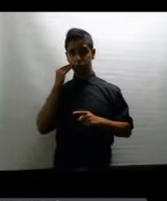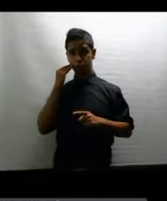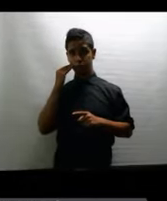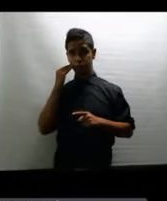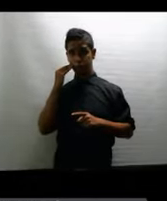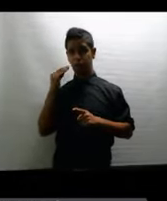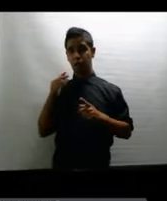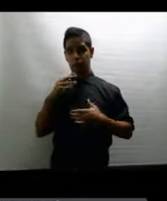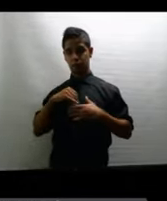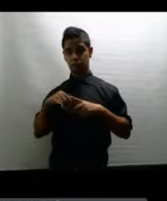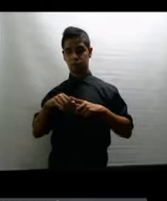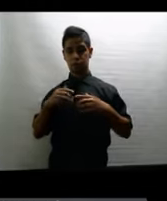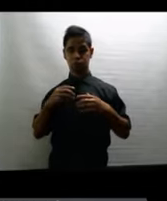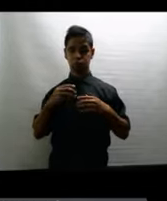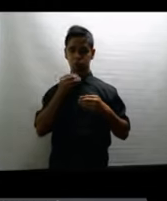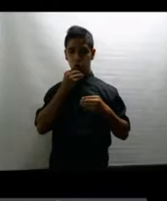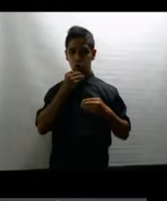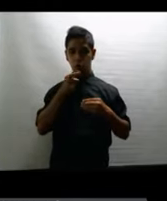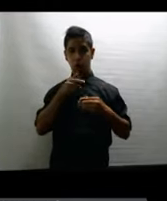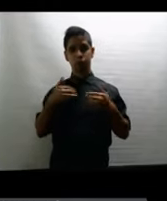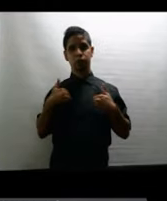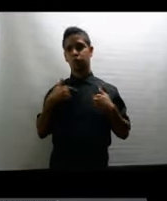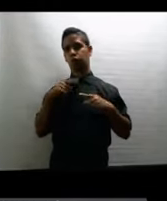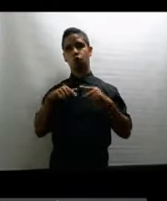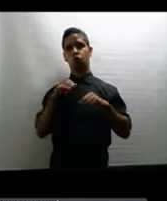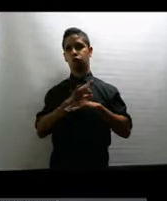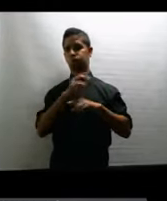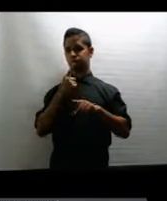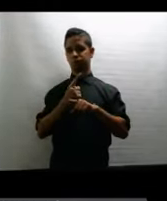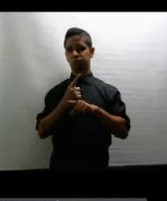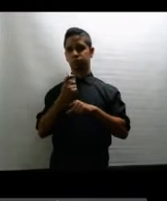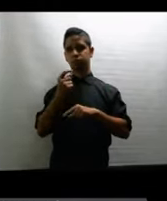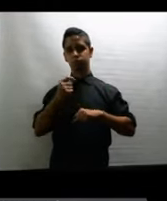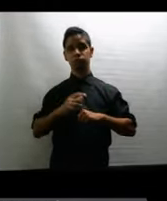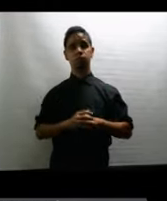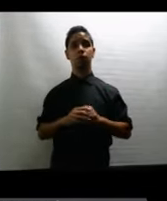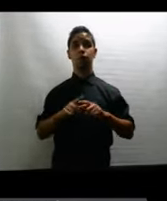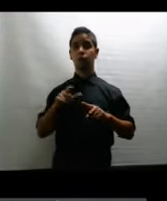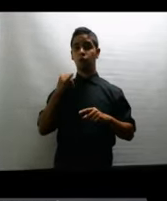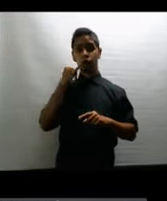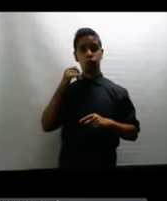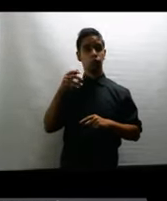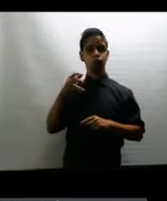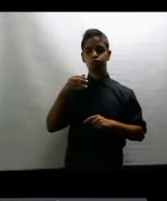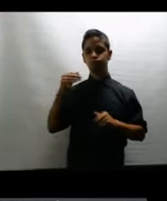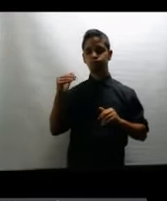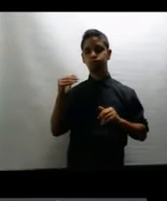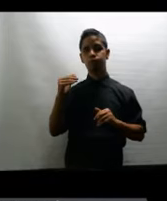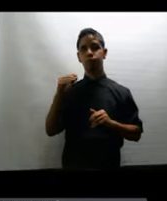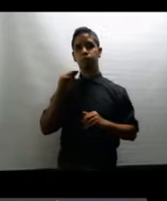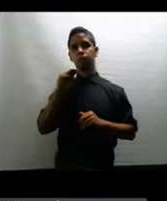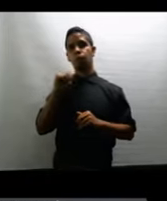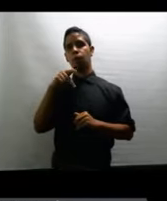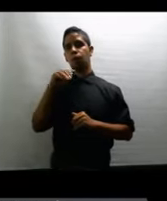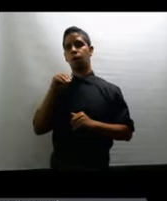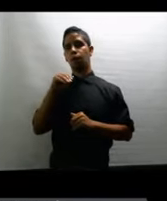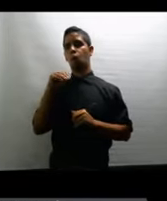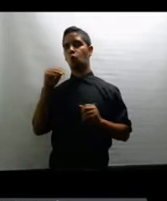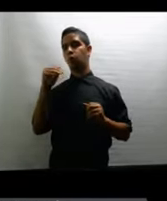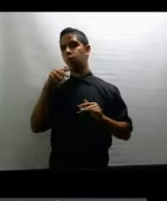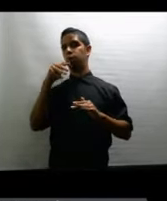no funciona. Espérate que no veo. Cuando notes que un mapo apesta, bótalo. Bicarbonato de